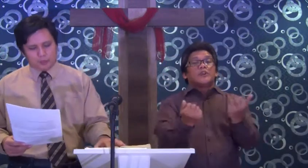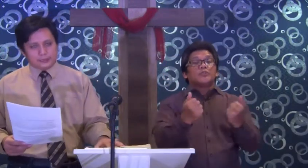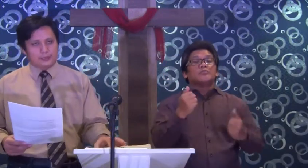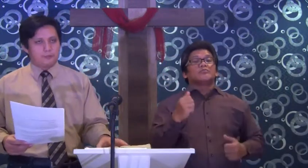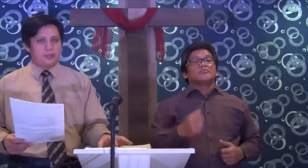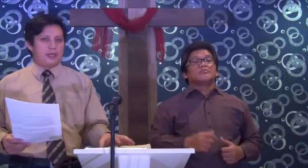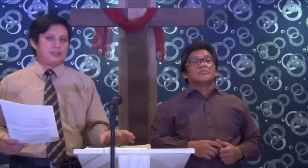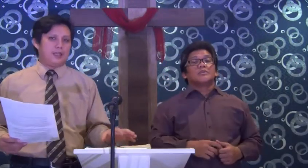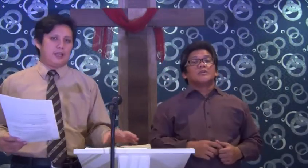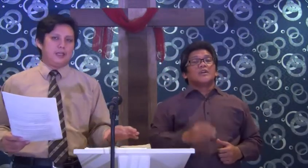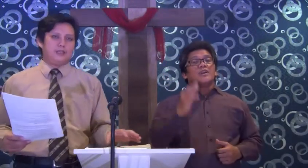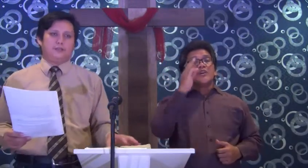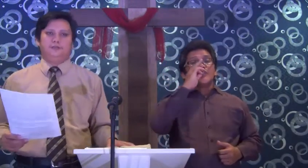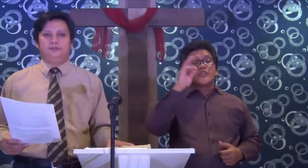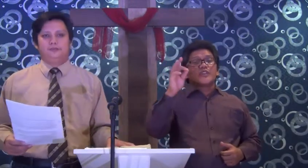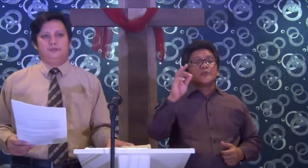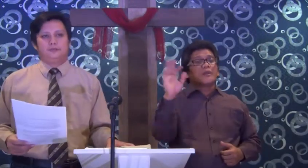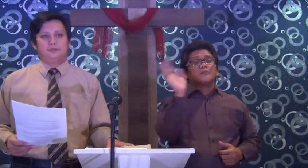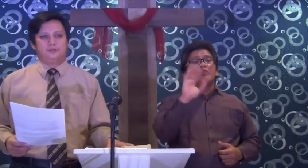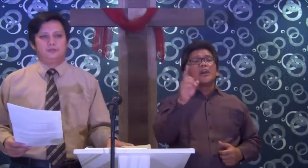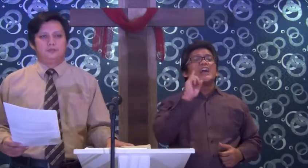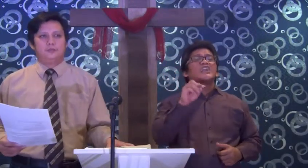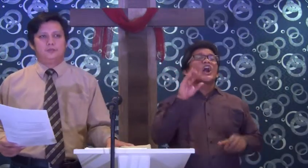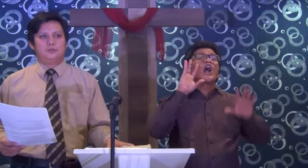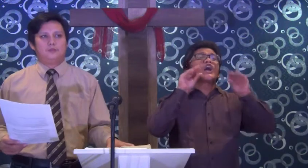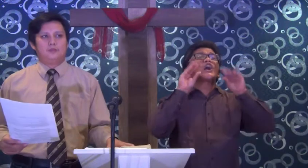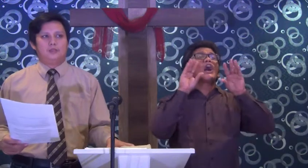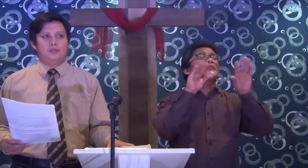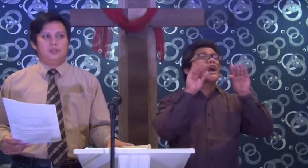Firman ini bukan sekedar perkataan,